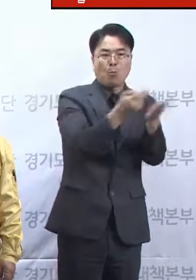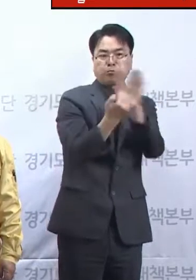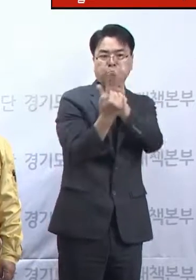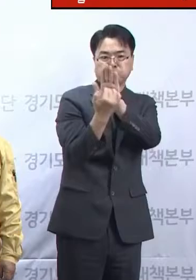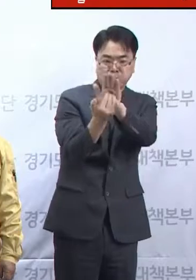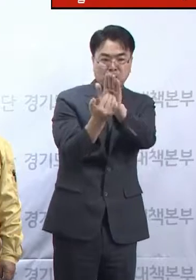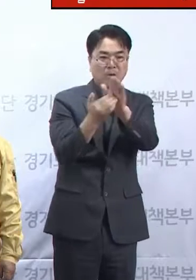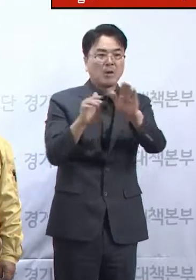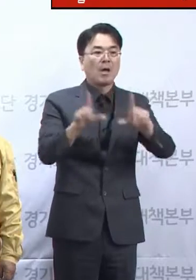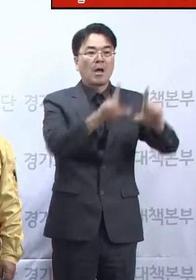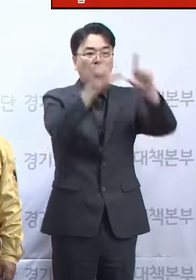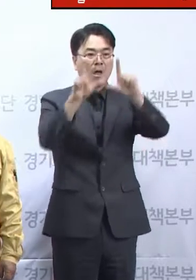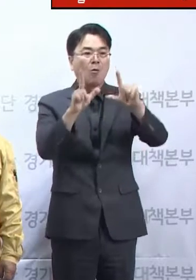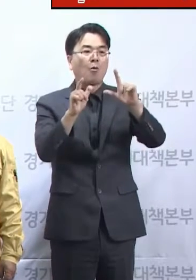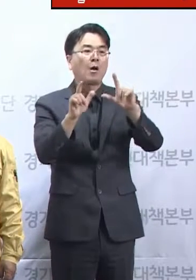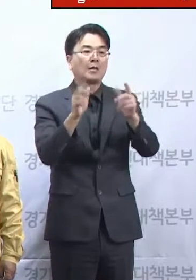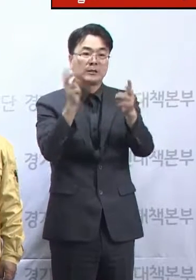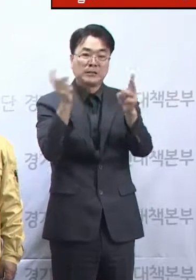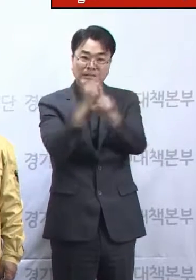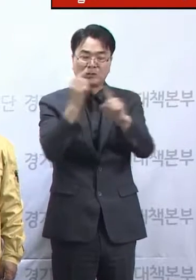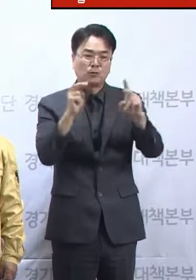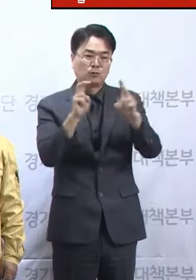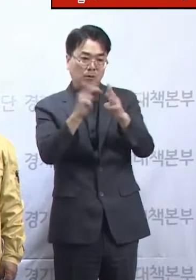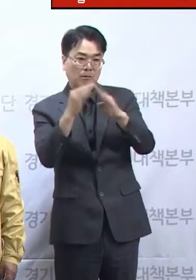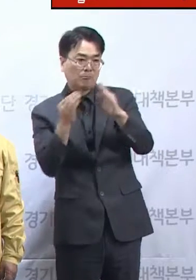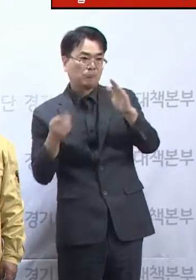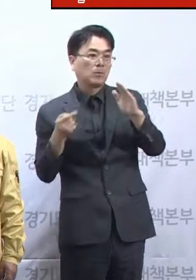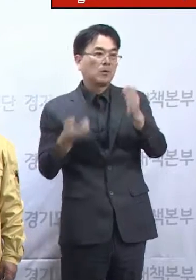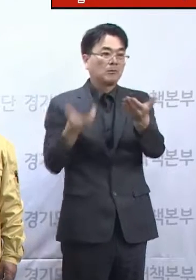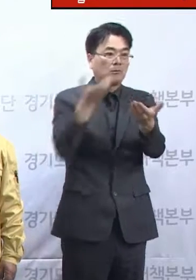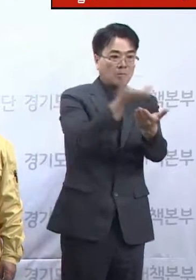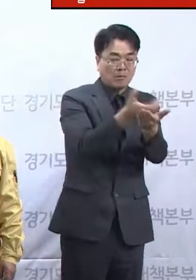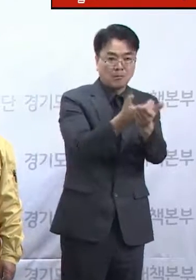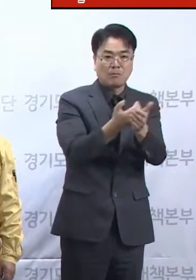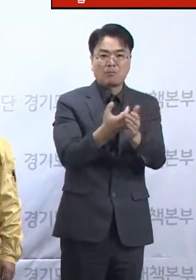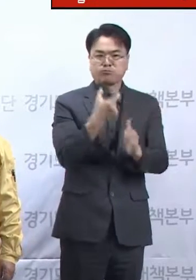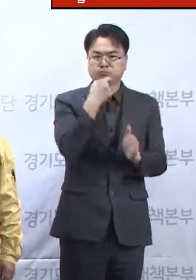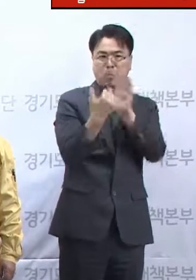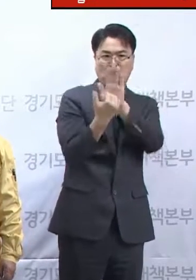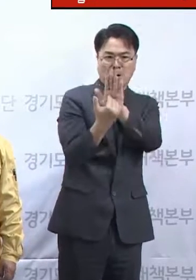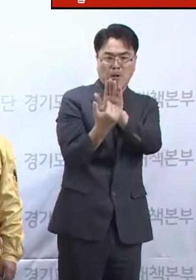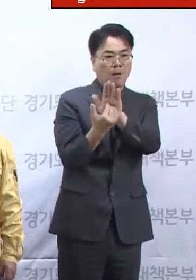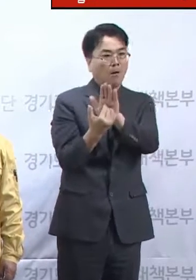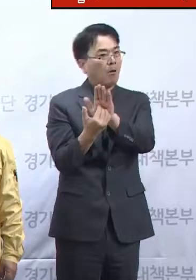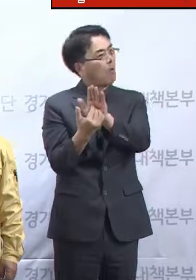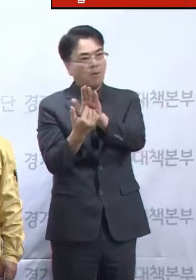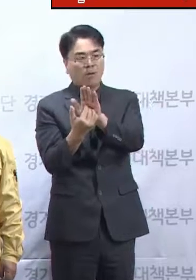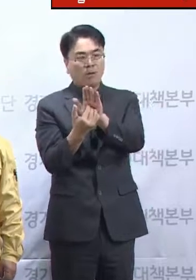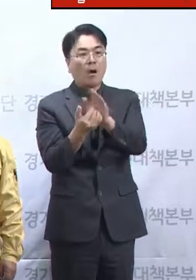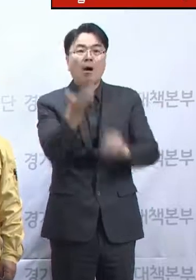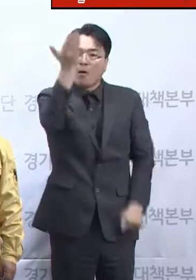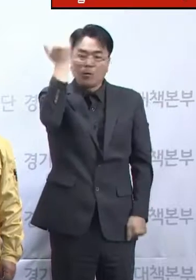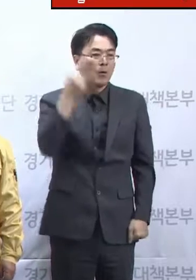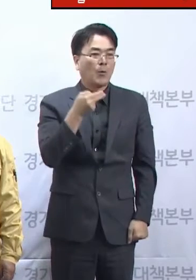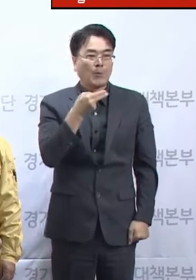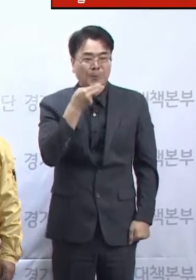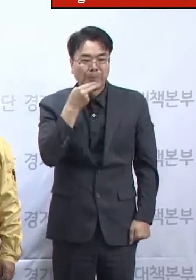뭐 생활치료 시설 입소를 거부하는 사례들이 최근에 빈발하고 있습니다. 과거에는 거의 없었던